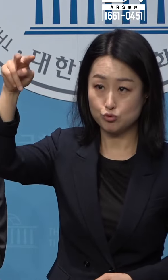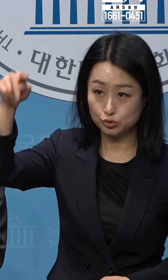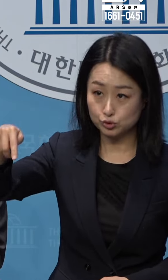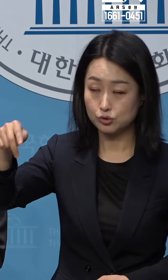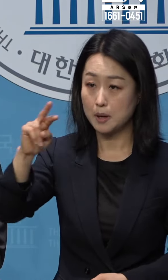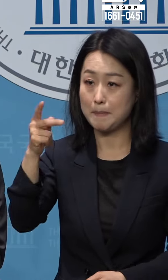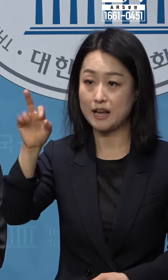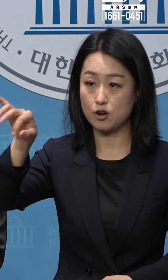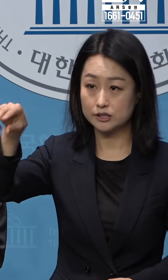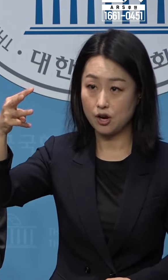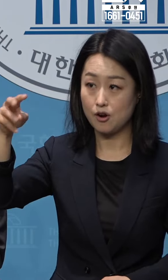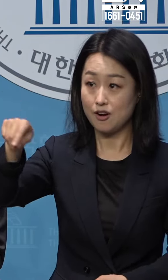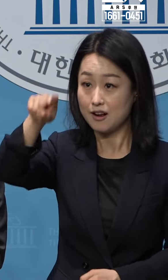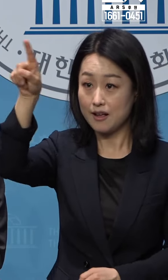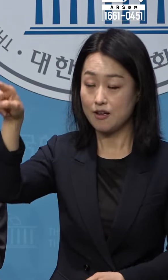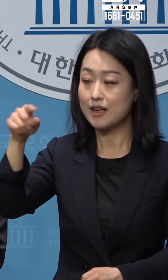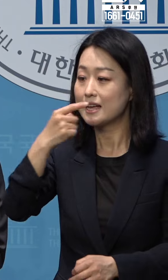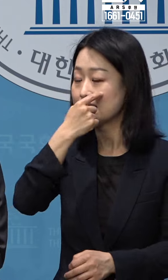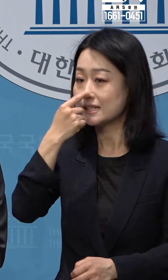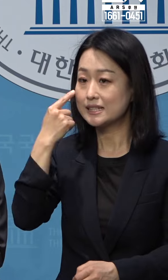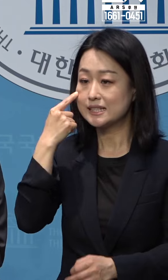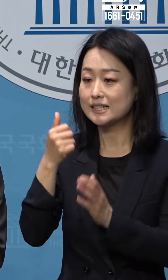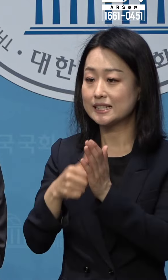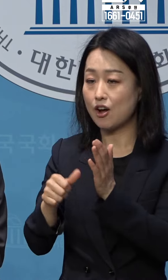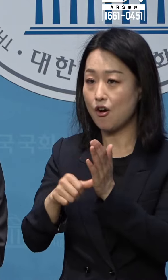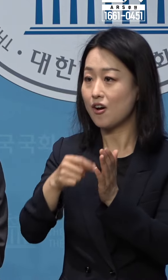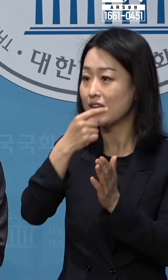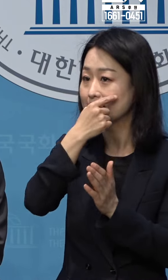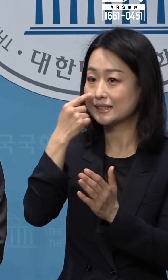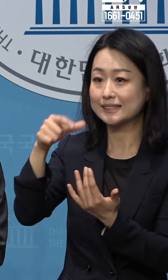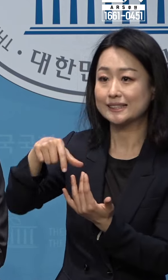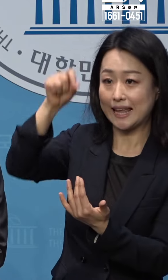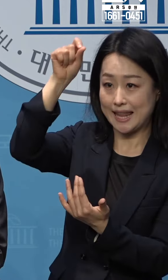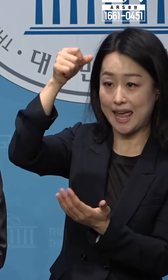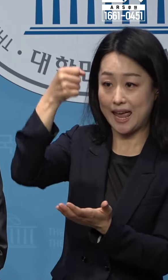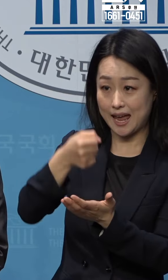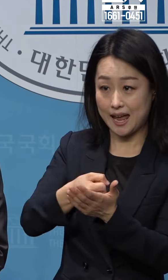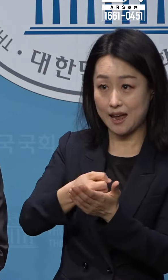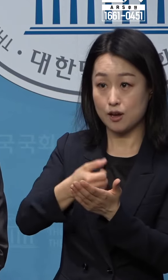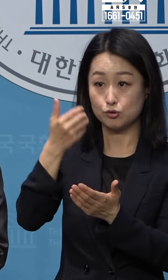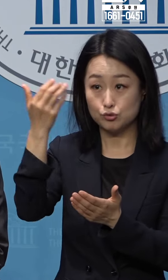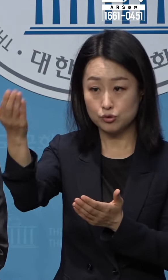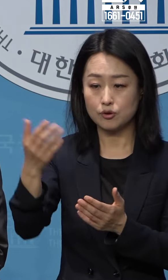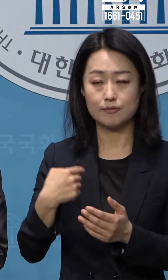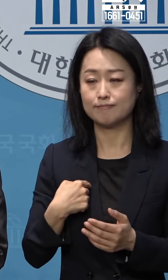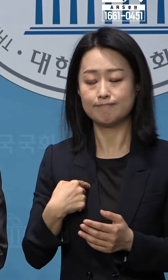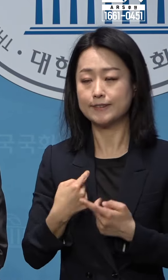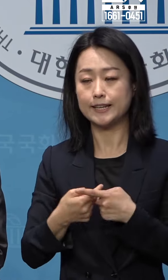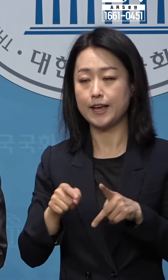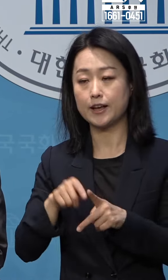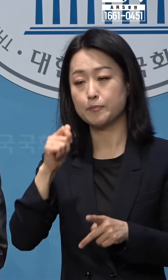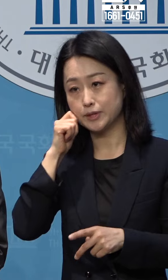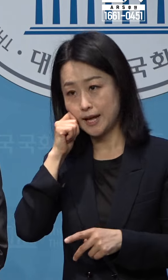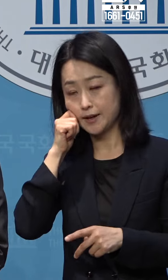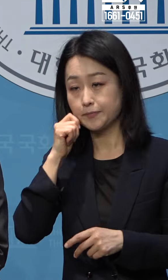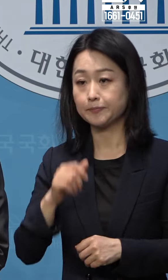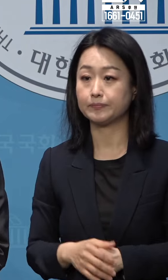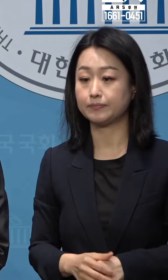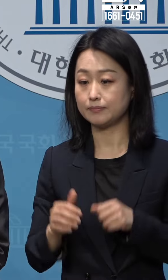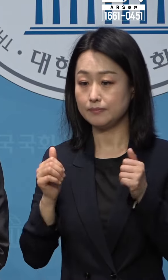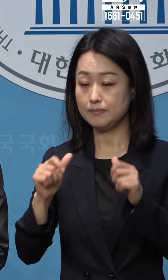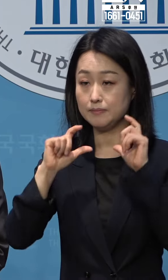수철의 를 증거로 채택한 것은 도저히 납득할 수 없습니다 판결 유 보도된 사실에